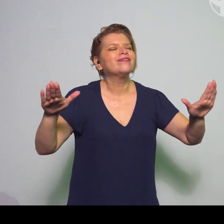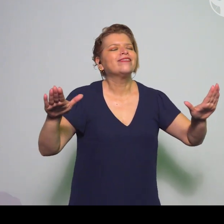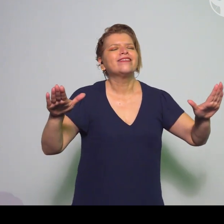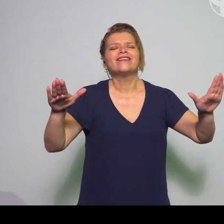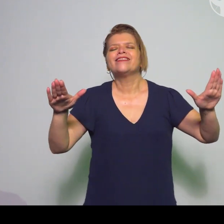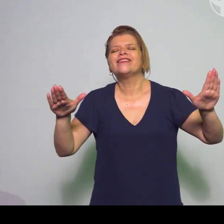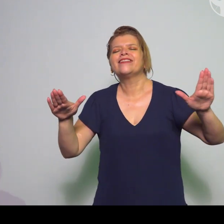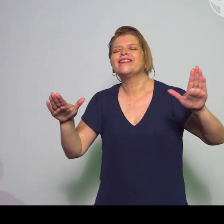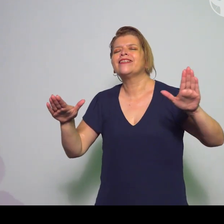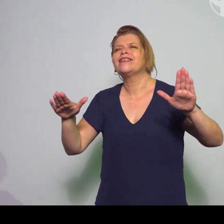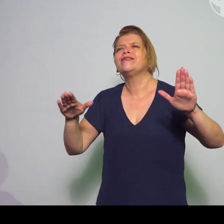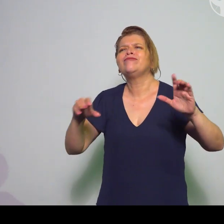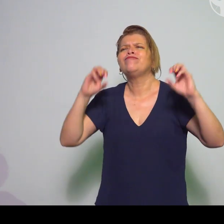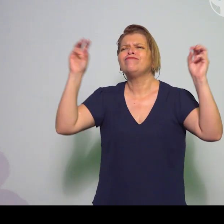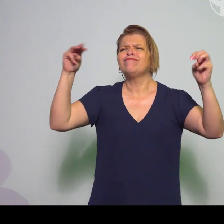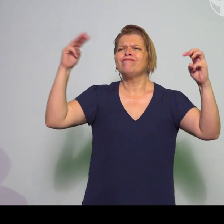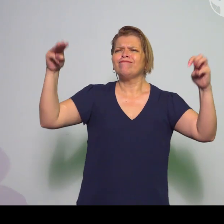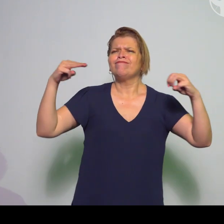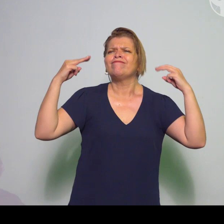Juntos.